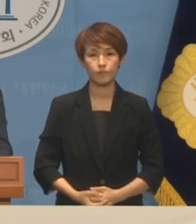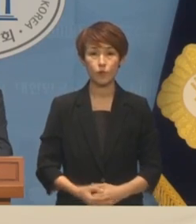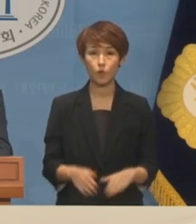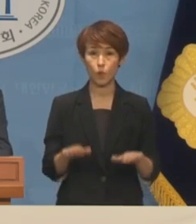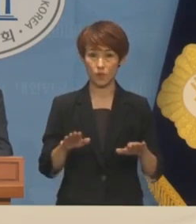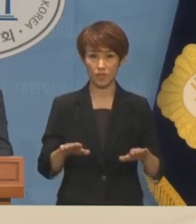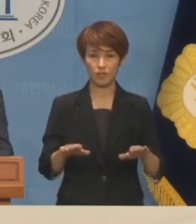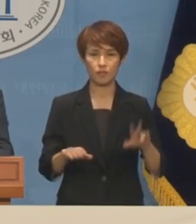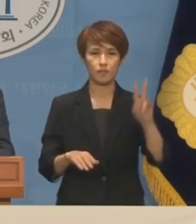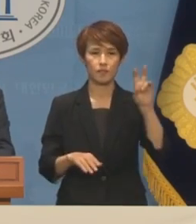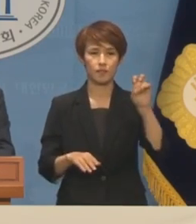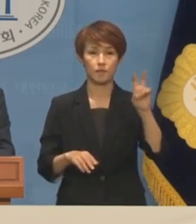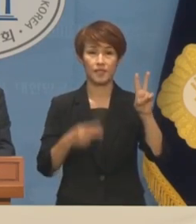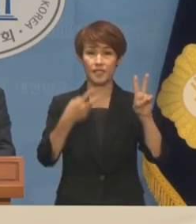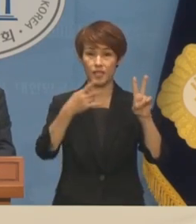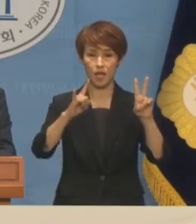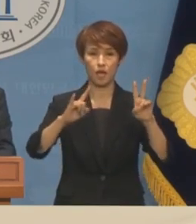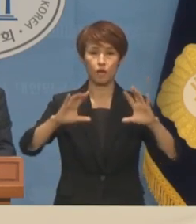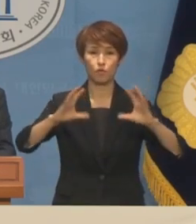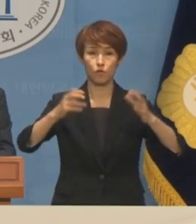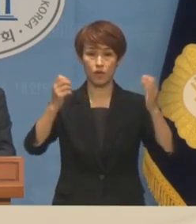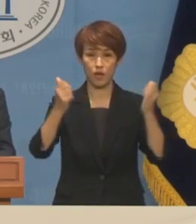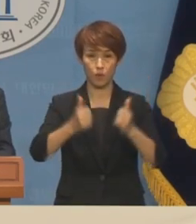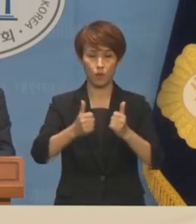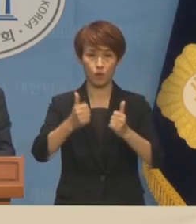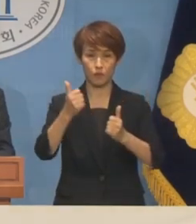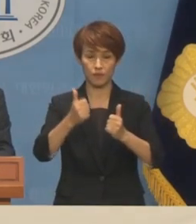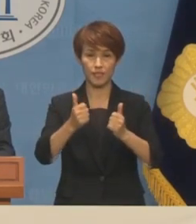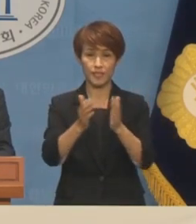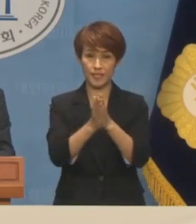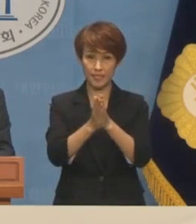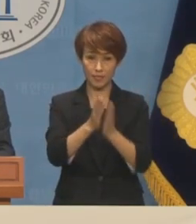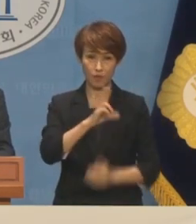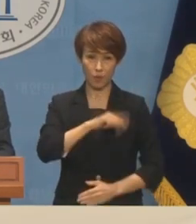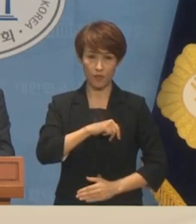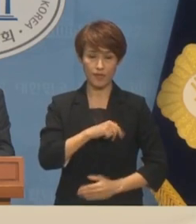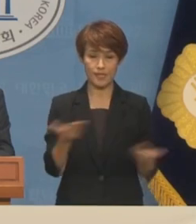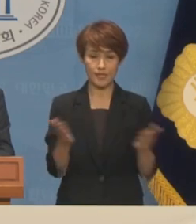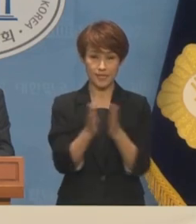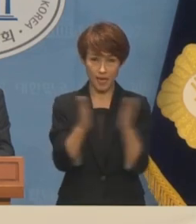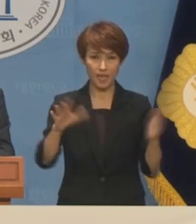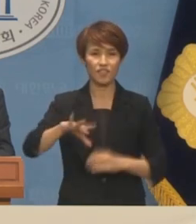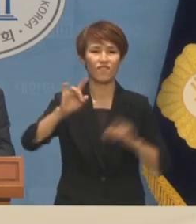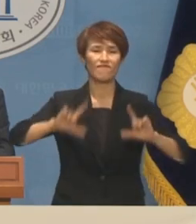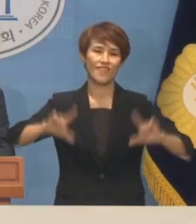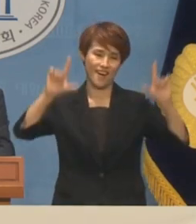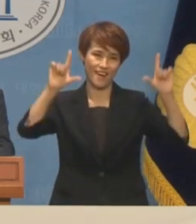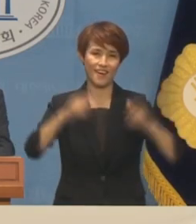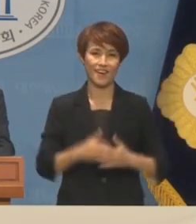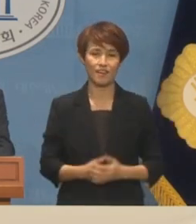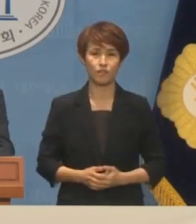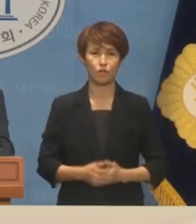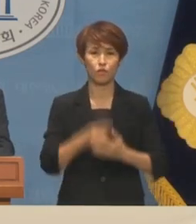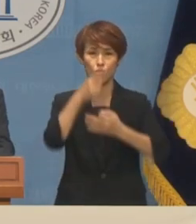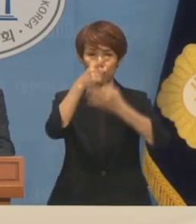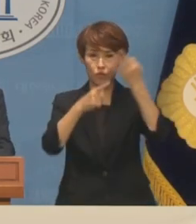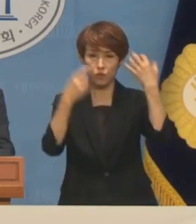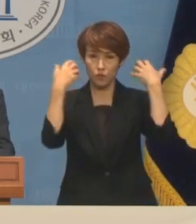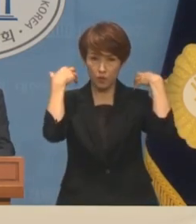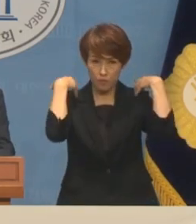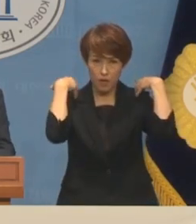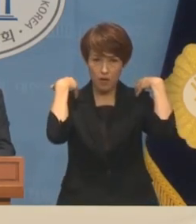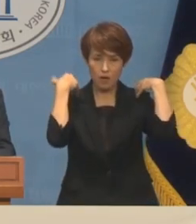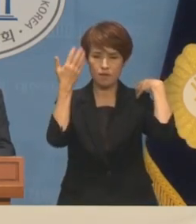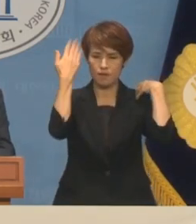오늘은 제22대 국회의원 임기가 시작되는 첫날입니다. 또한 윤석열 정부가